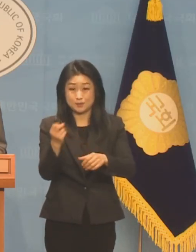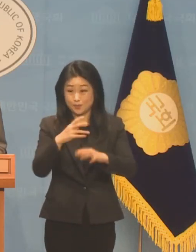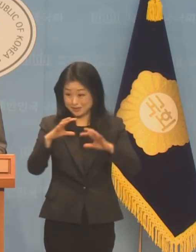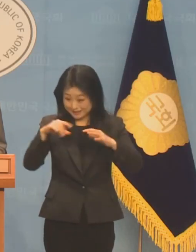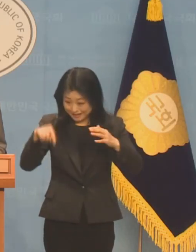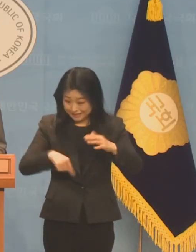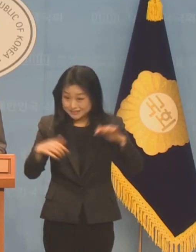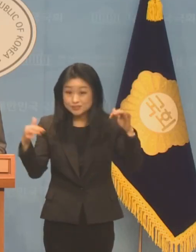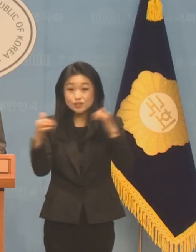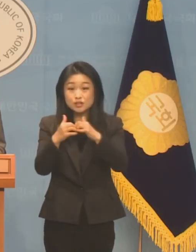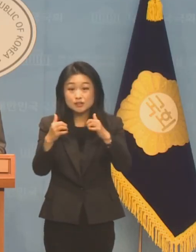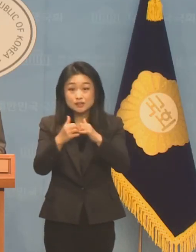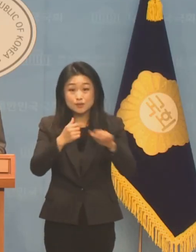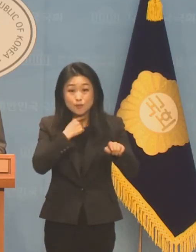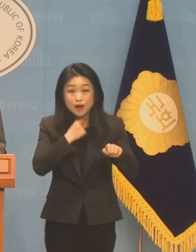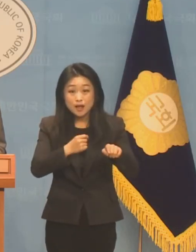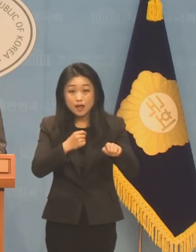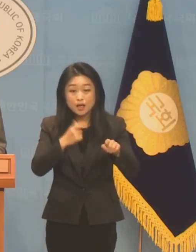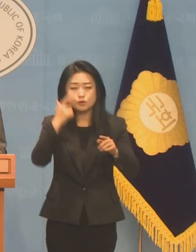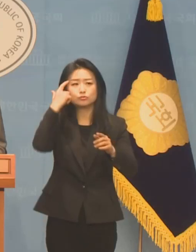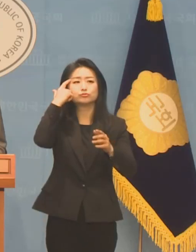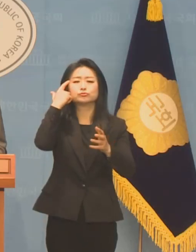벌이려고 합니까?